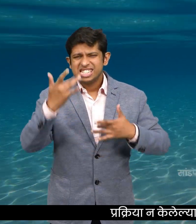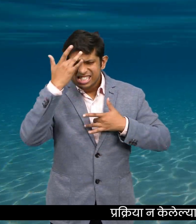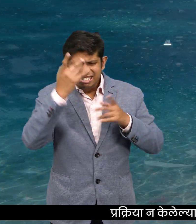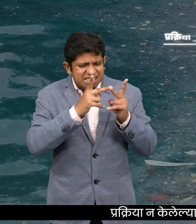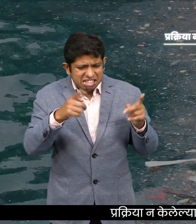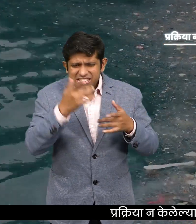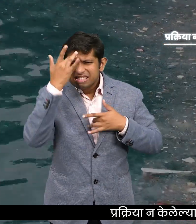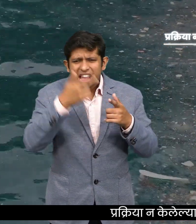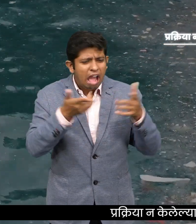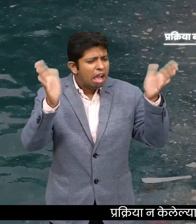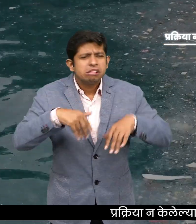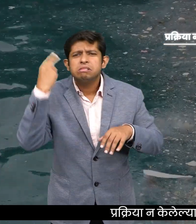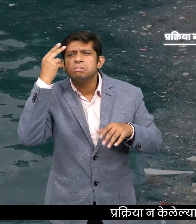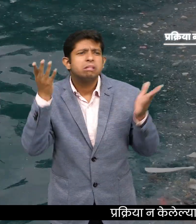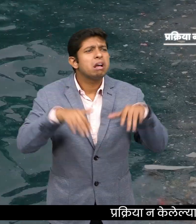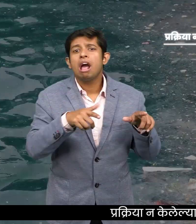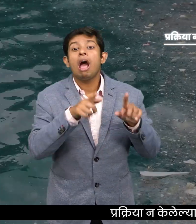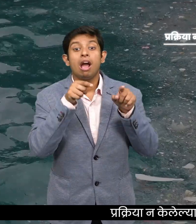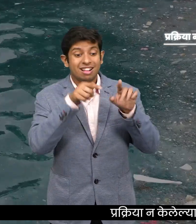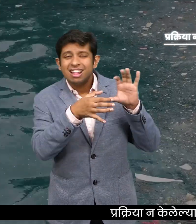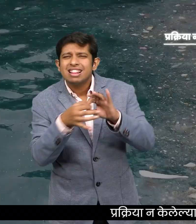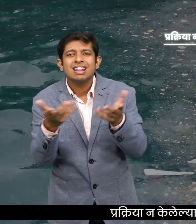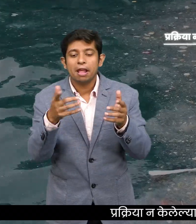प्रक्रिया न केलेल्या पाण्यामुळे होणारे आजार.